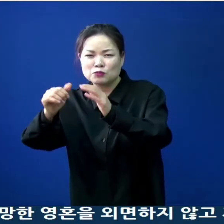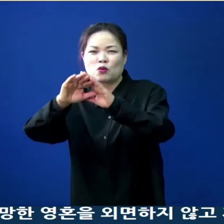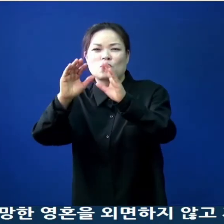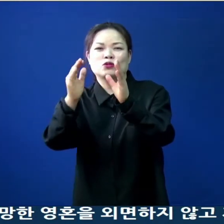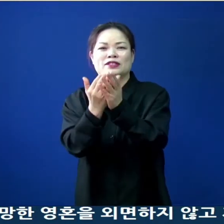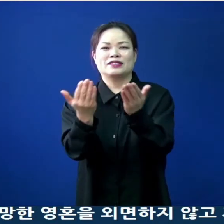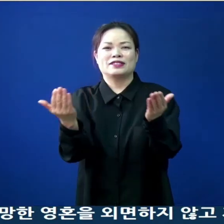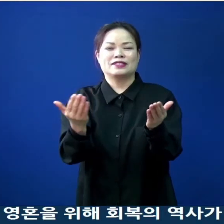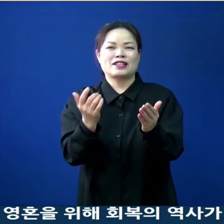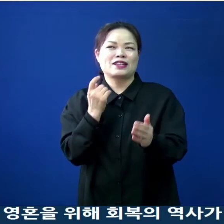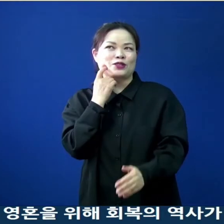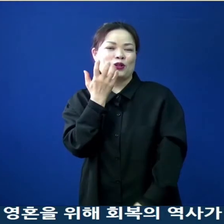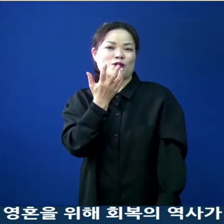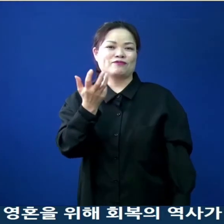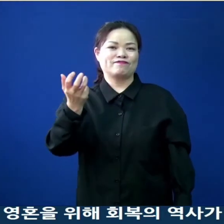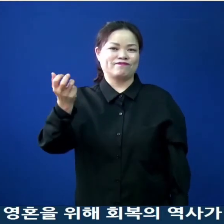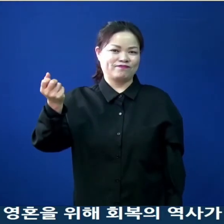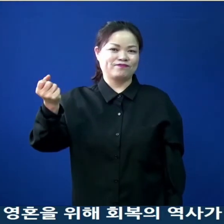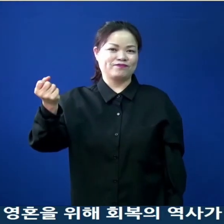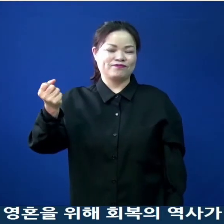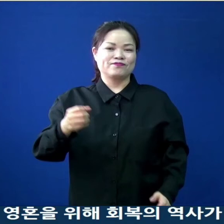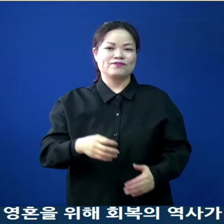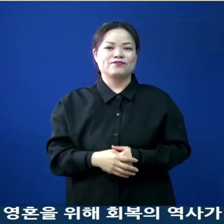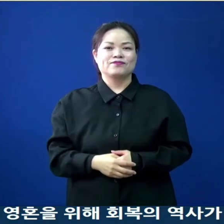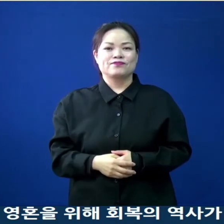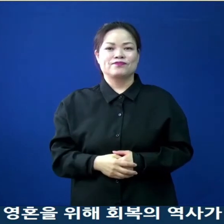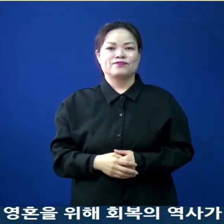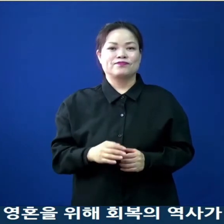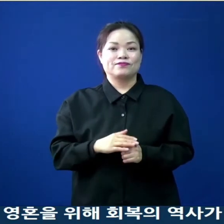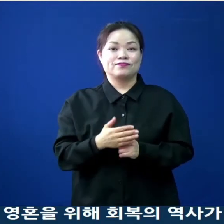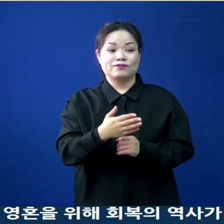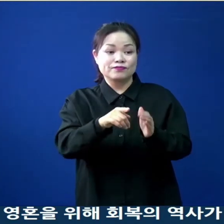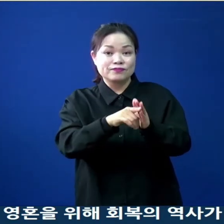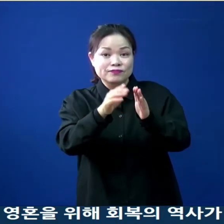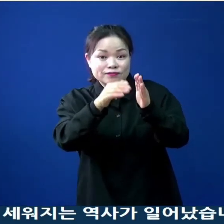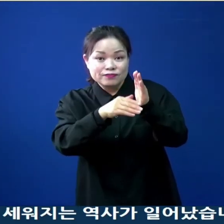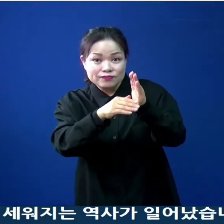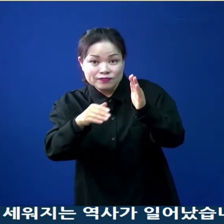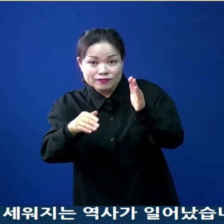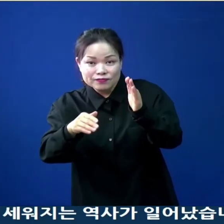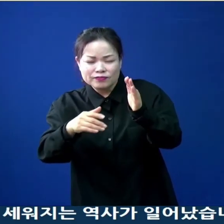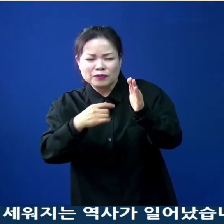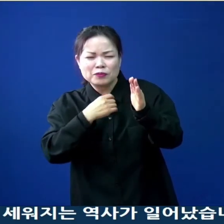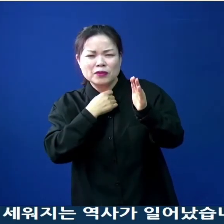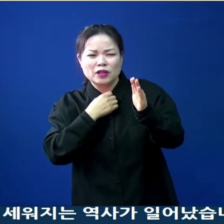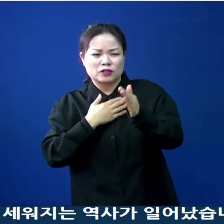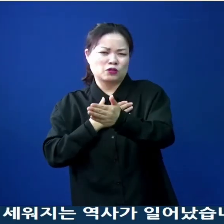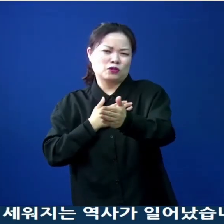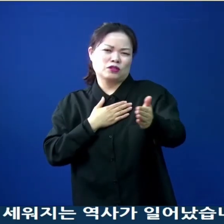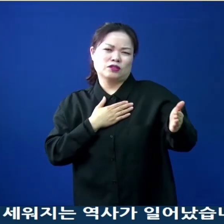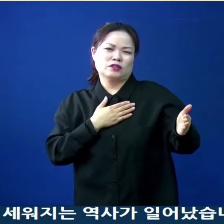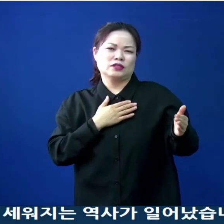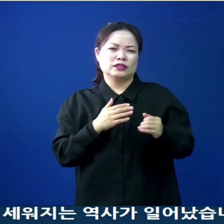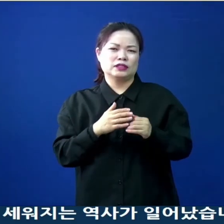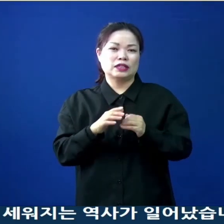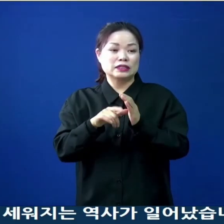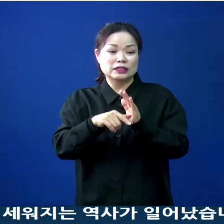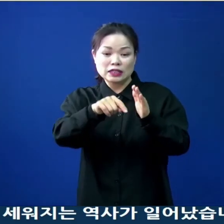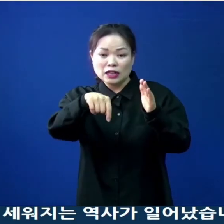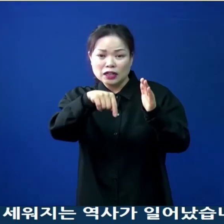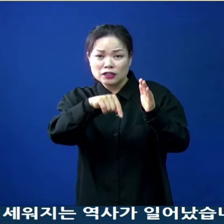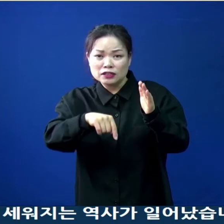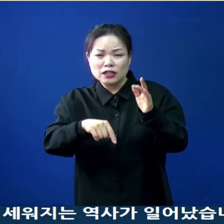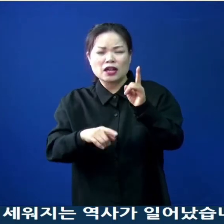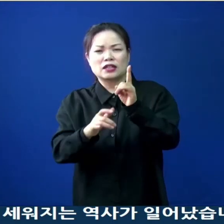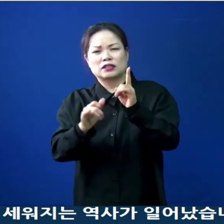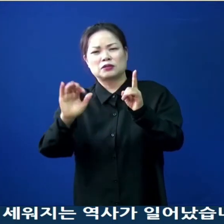일에 영광을 받으셨습니다. 사랑하는 믿음의 성도 여러분, 바라기는 저와 여러분이 이 시대 가운데 이